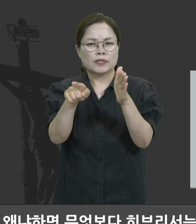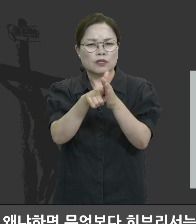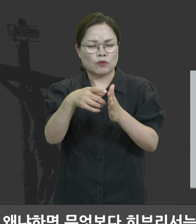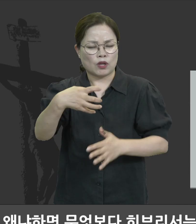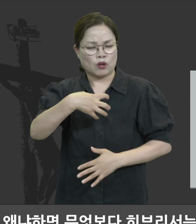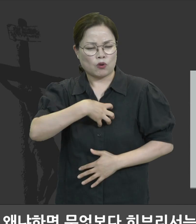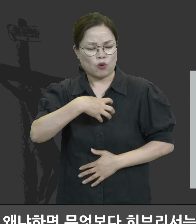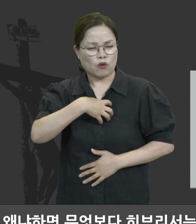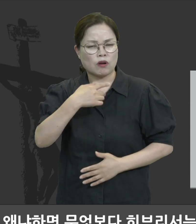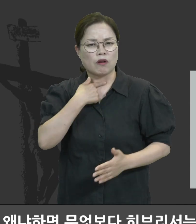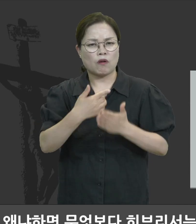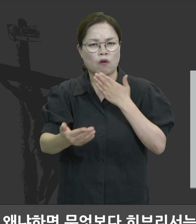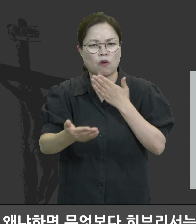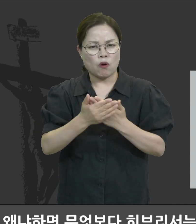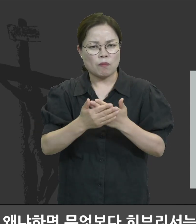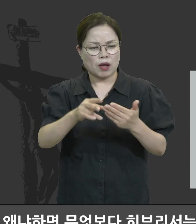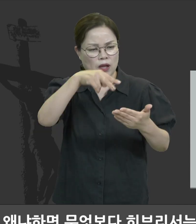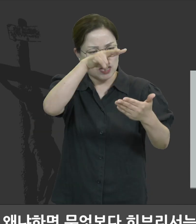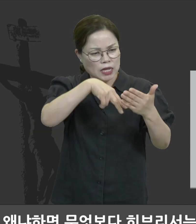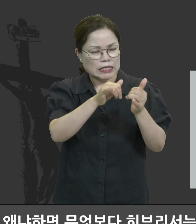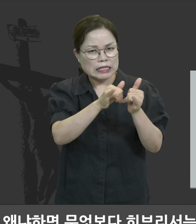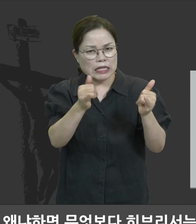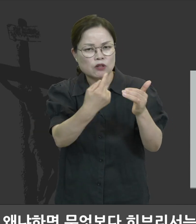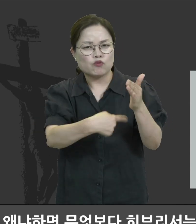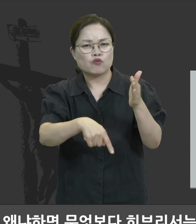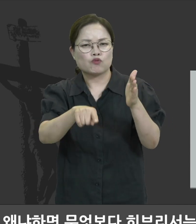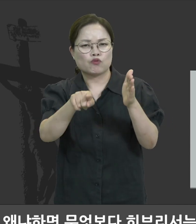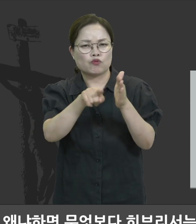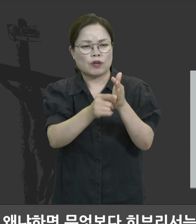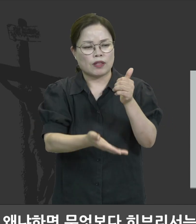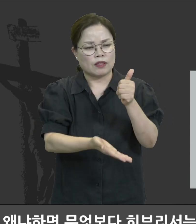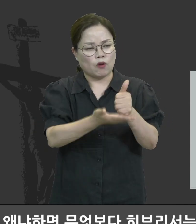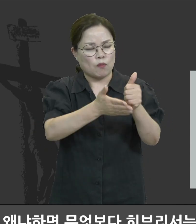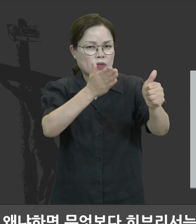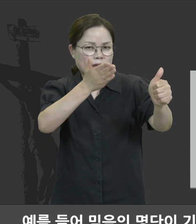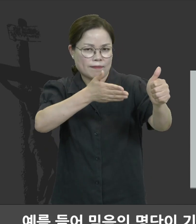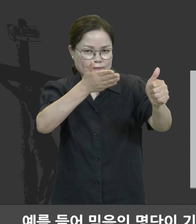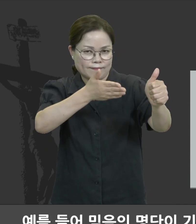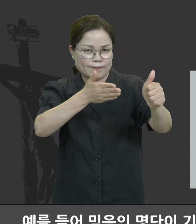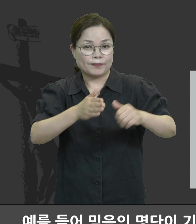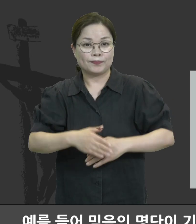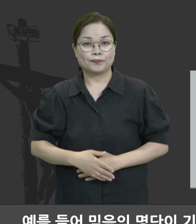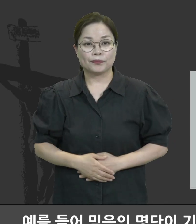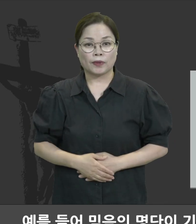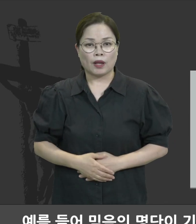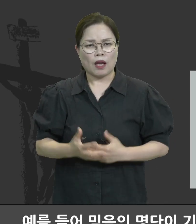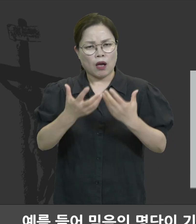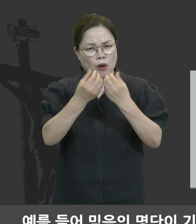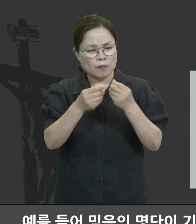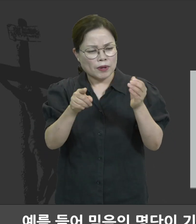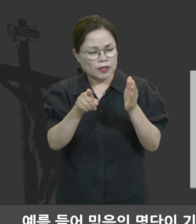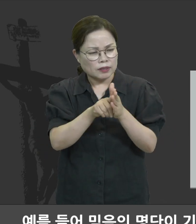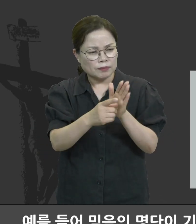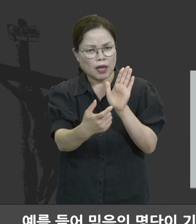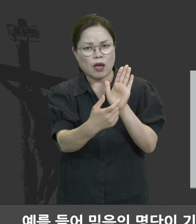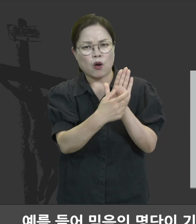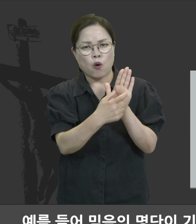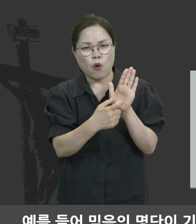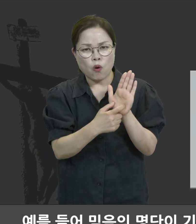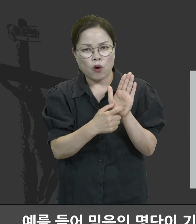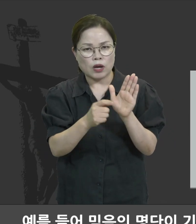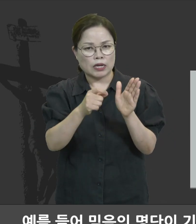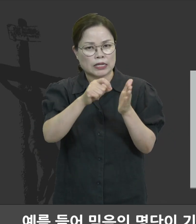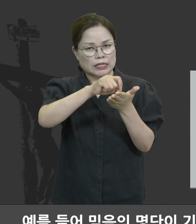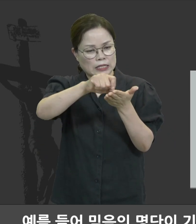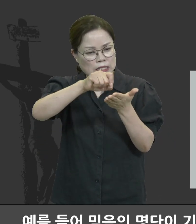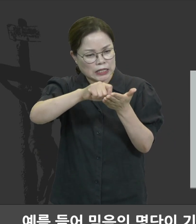위기를 겪고 있는 독자들을 위해 쓰인 권면의 말이기 때문입니다. 예를 들어 믿음의 명단이 기록된